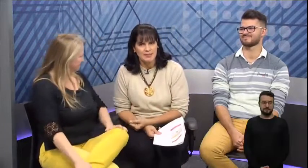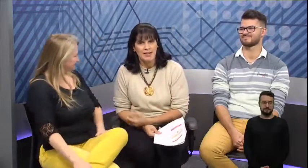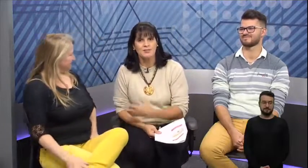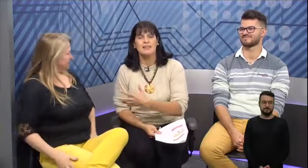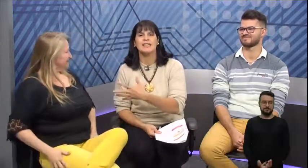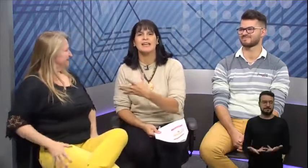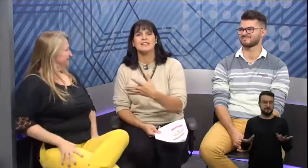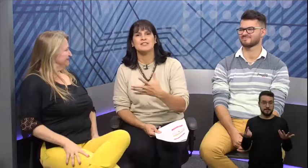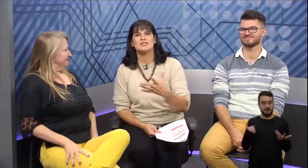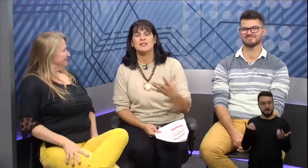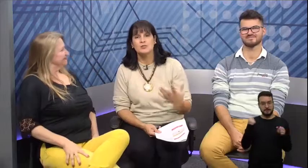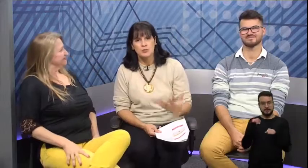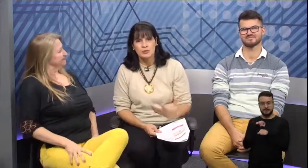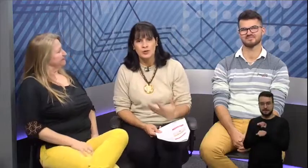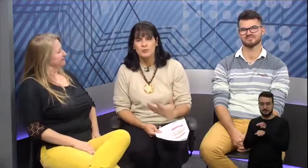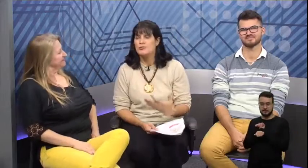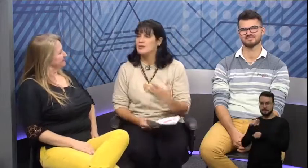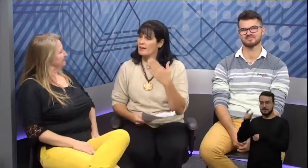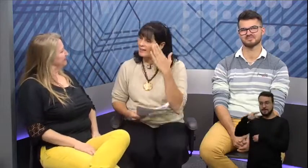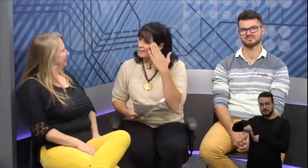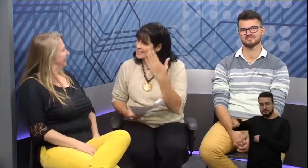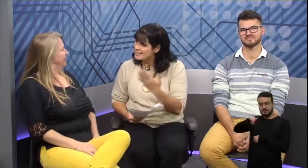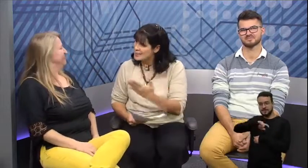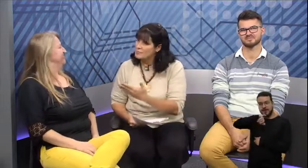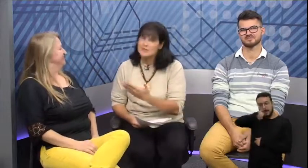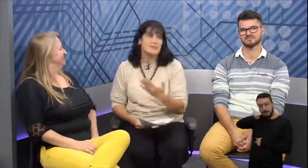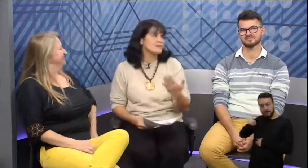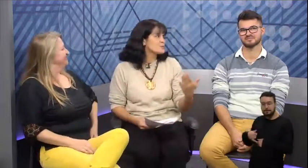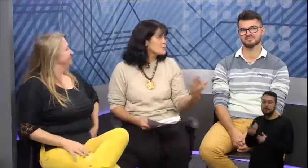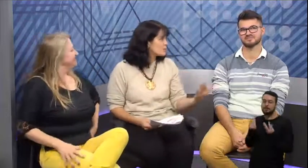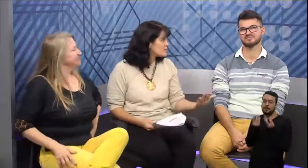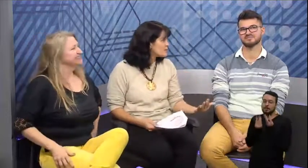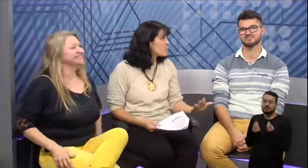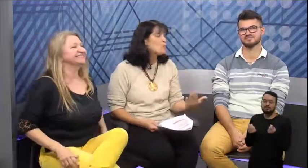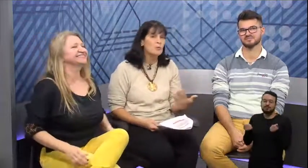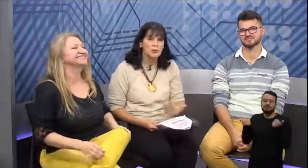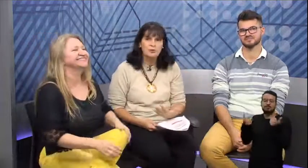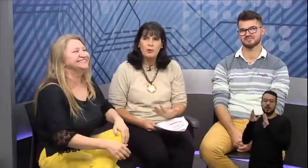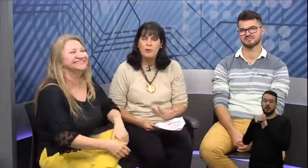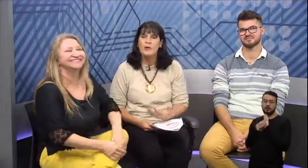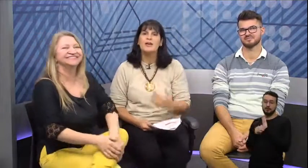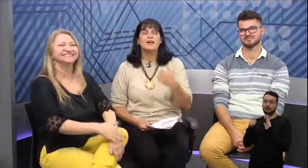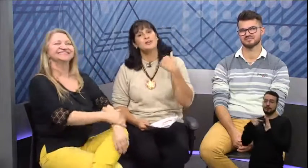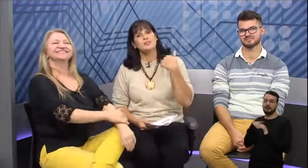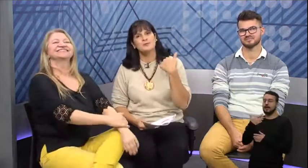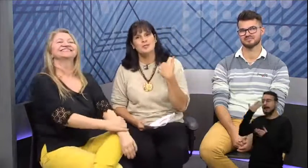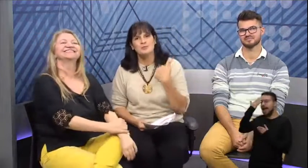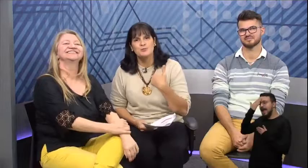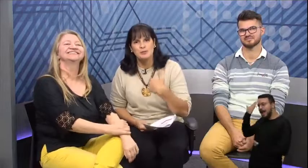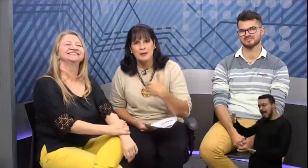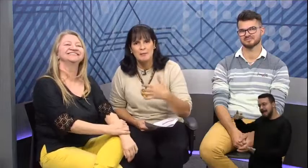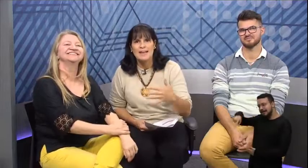aproveitado a riqueza de tantos conteúdos. Eu quero agradecer a presença dos dois, foi muito bom. E nós tínhamos assunto para ficar mais